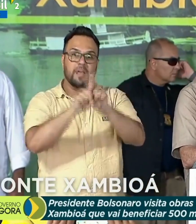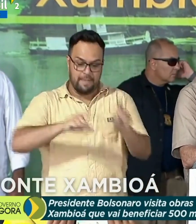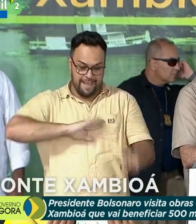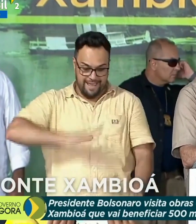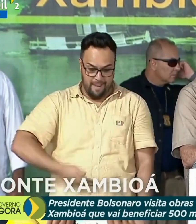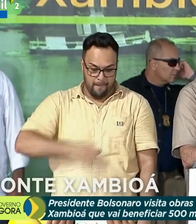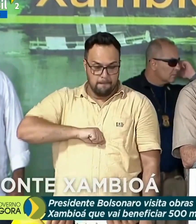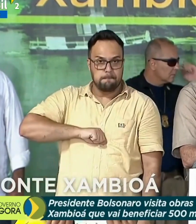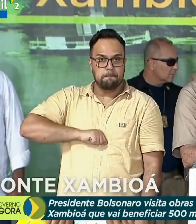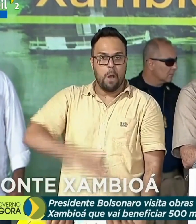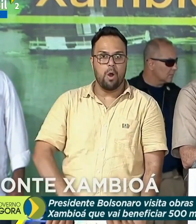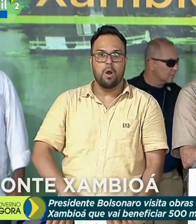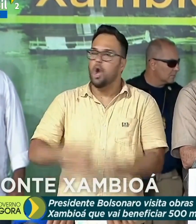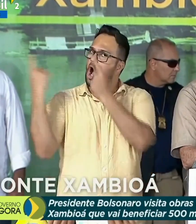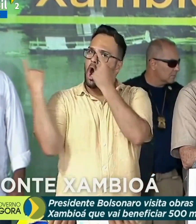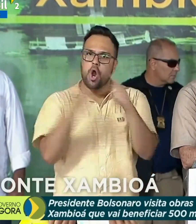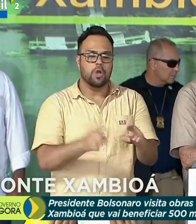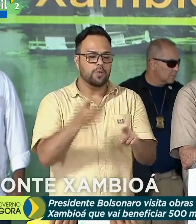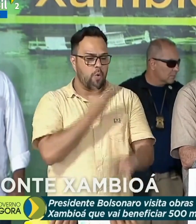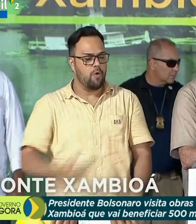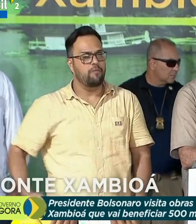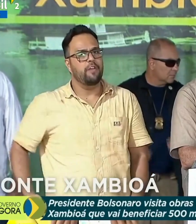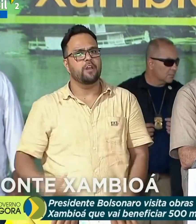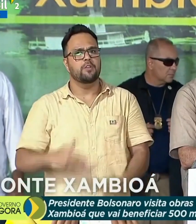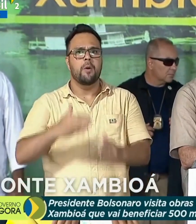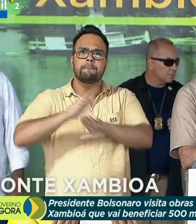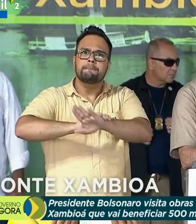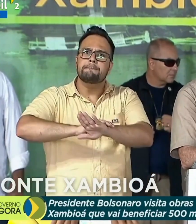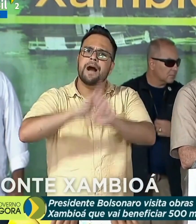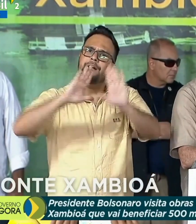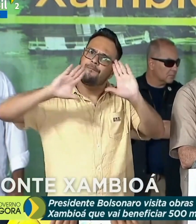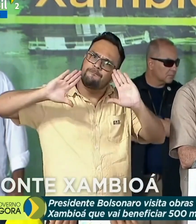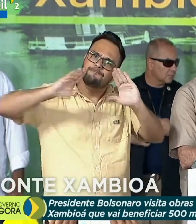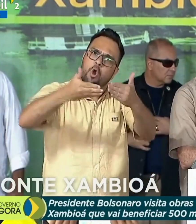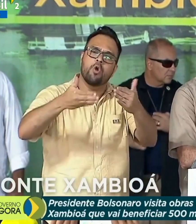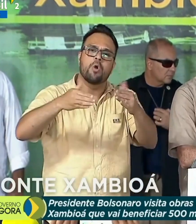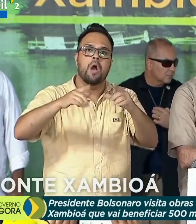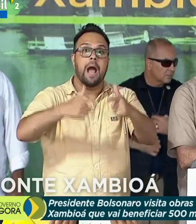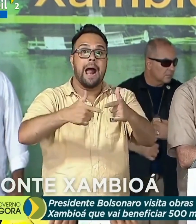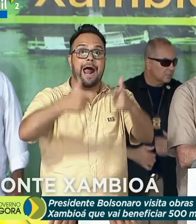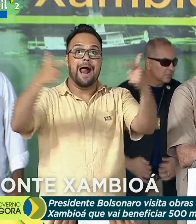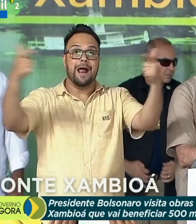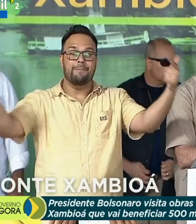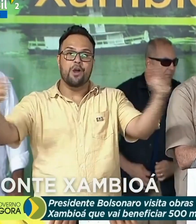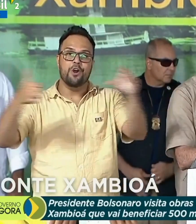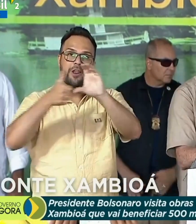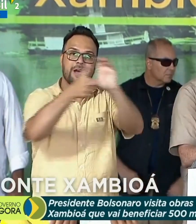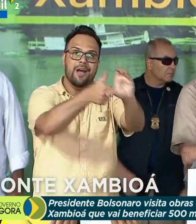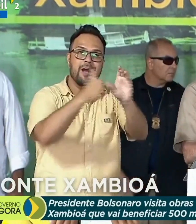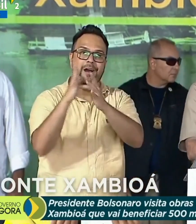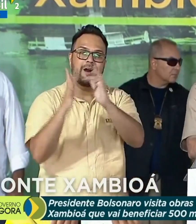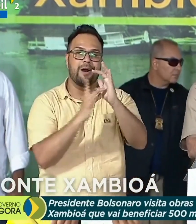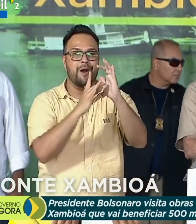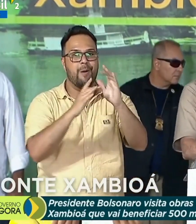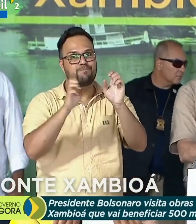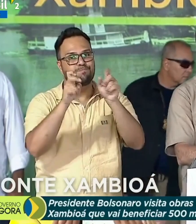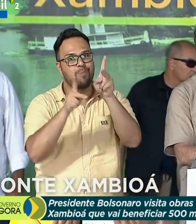Um governo cada vez mais voltado para o lado da maioria cristã do povo